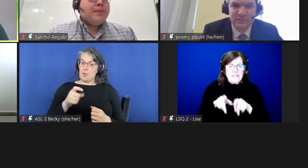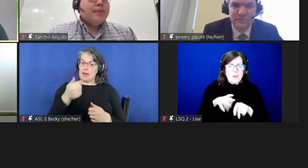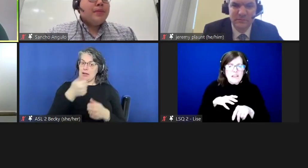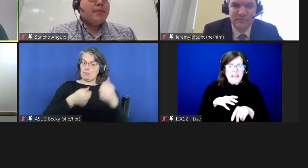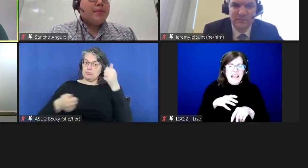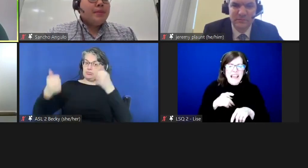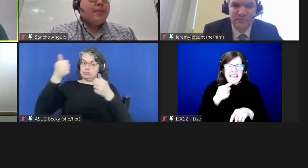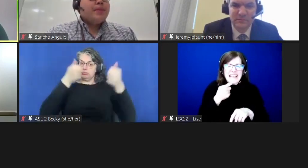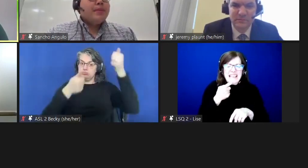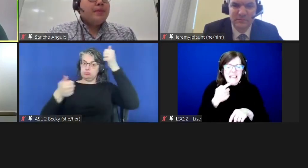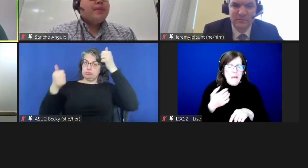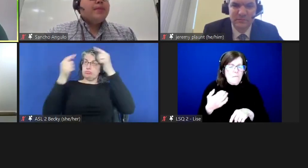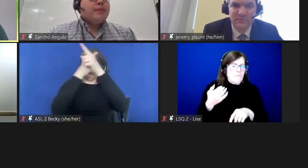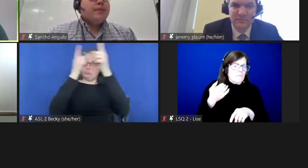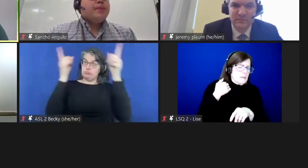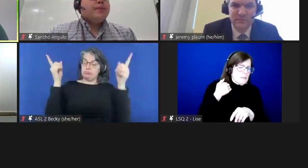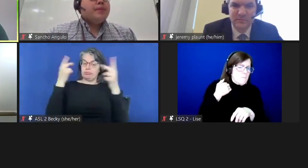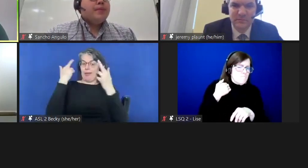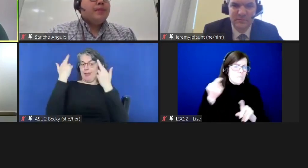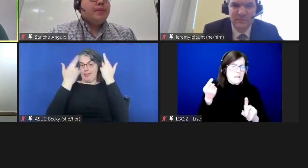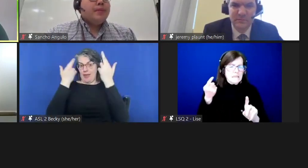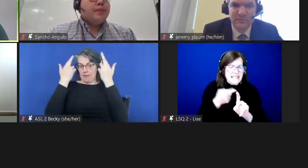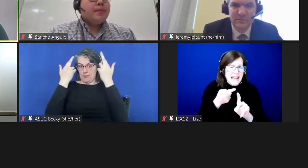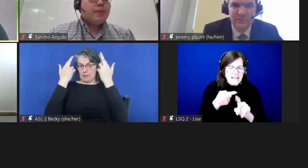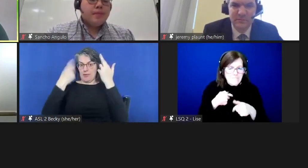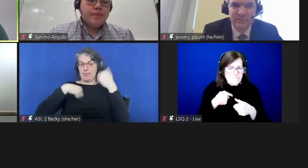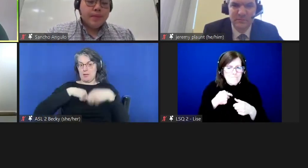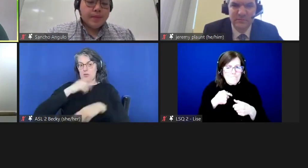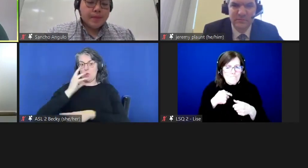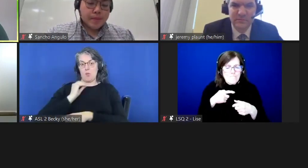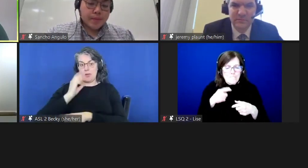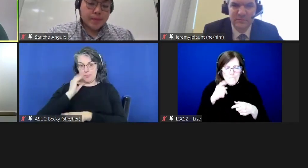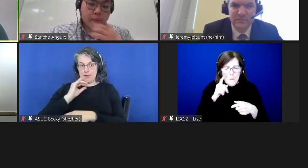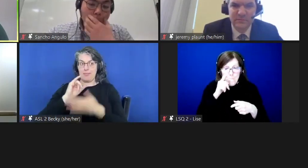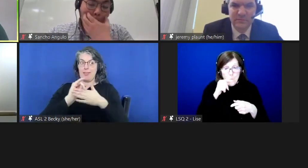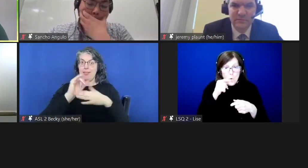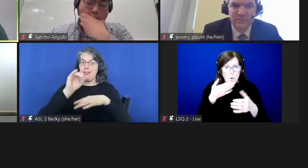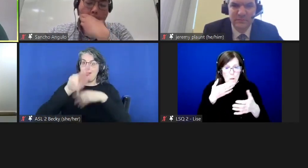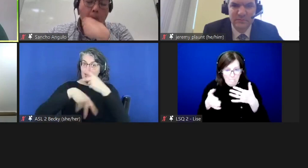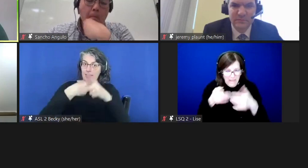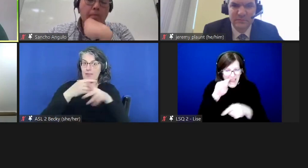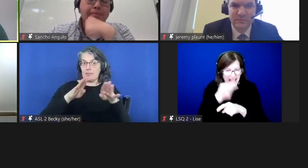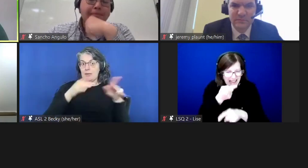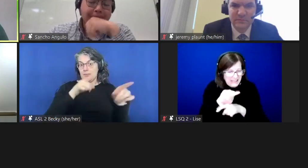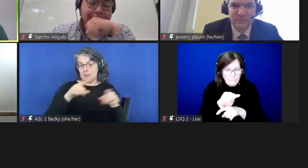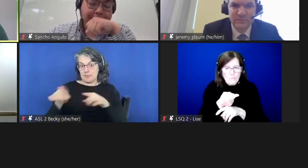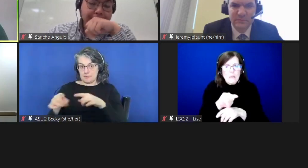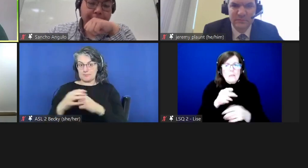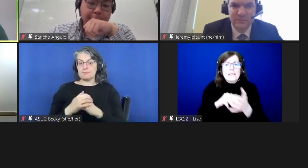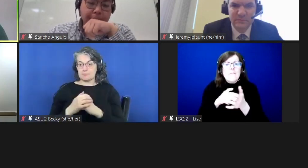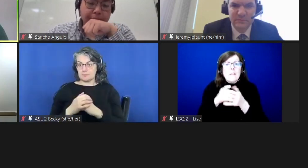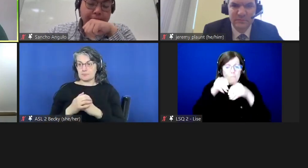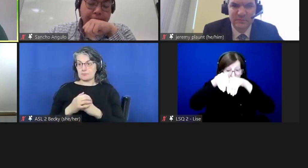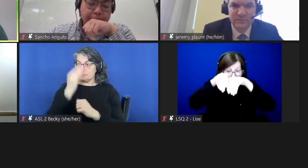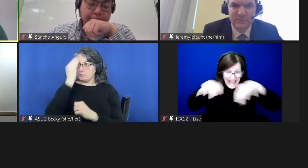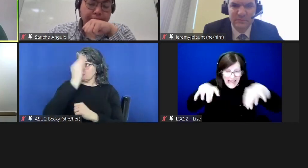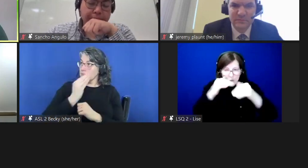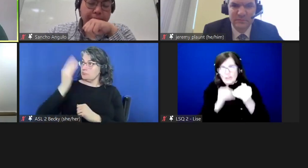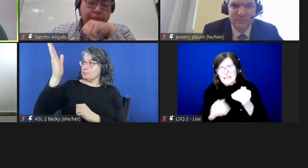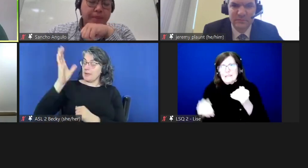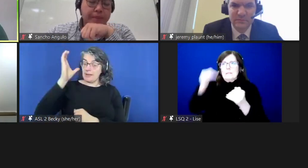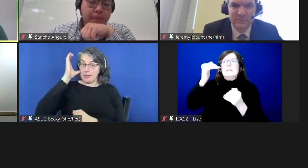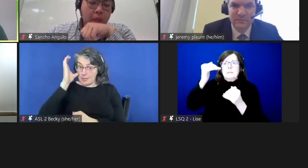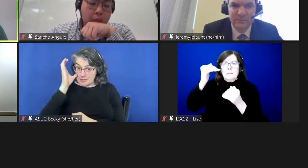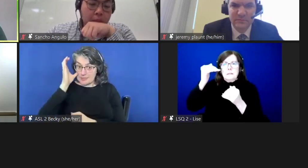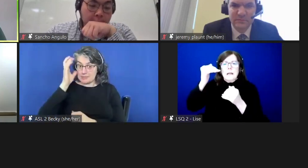Je pense que c'est à la hiérarchie, aux responsables hiérarchiques qu'il incombe de prendre